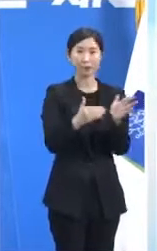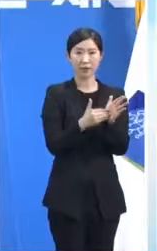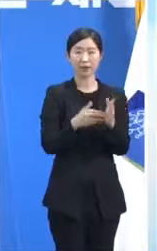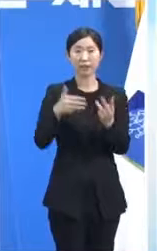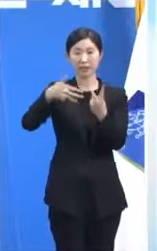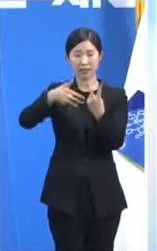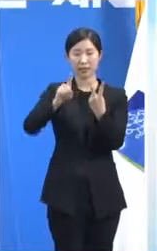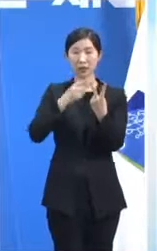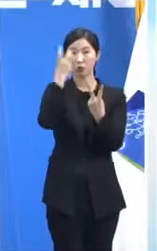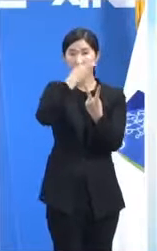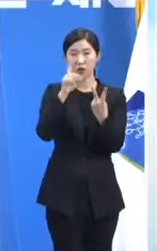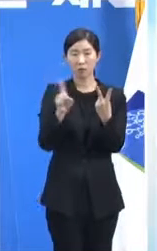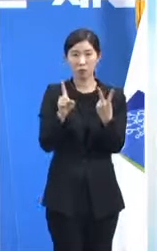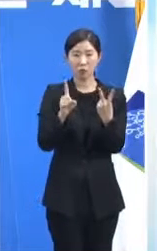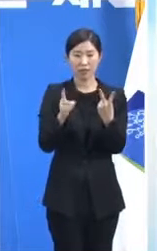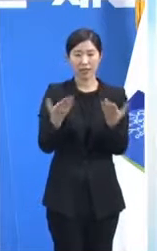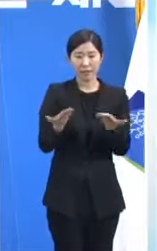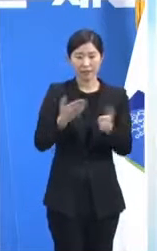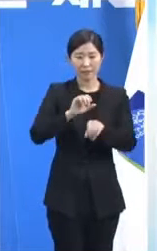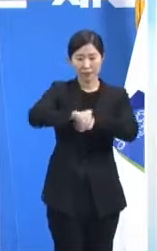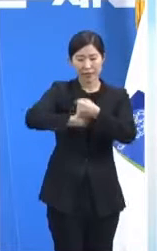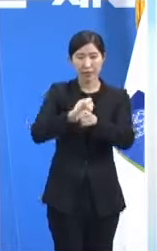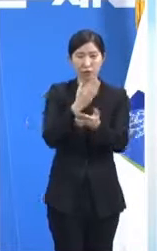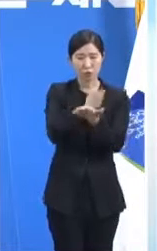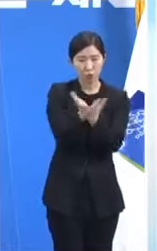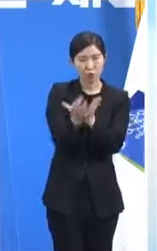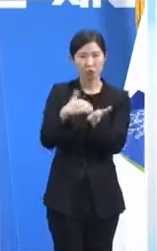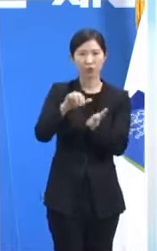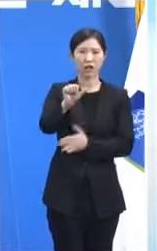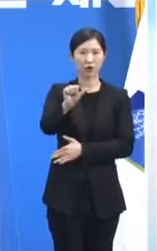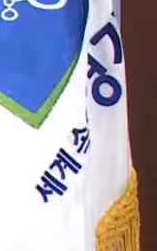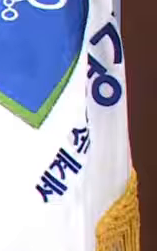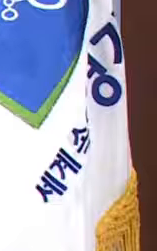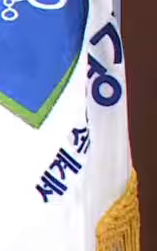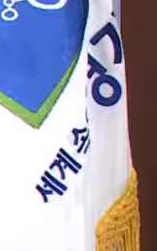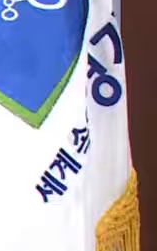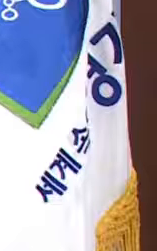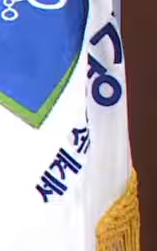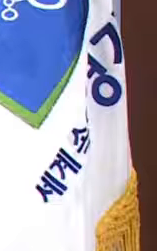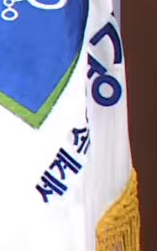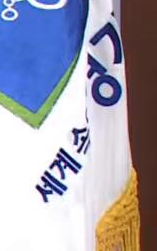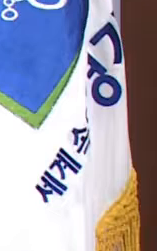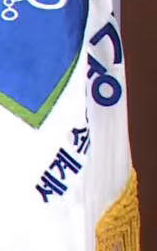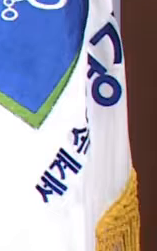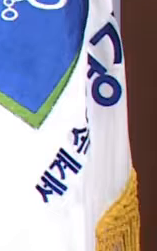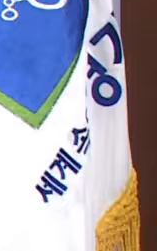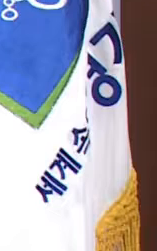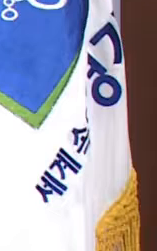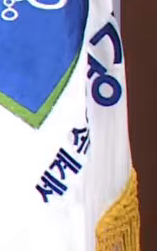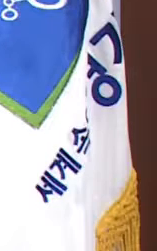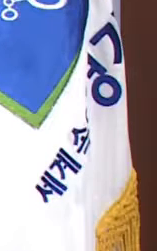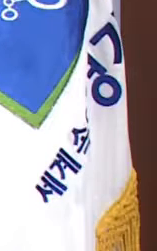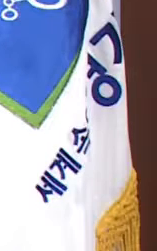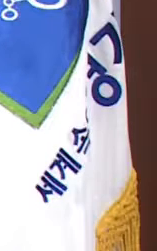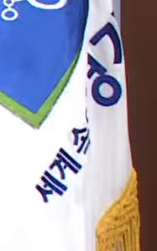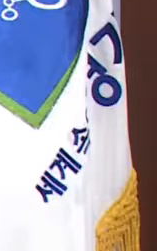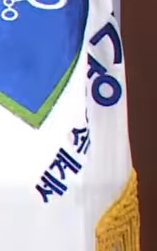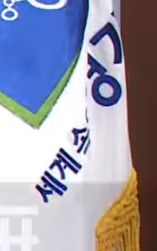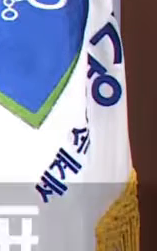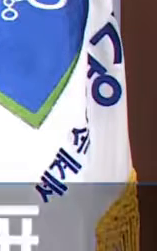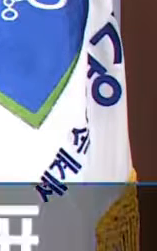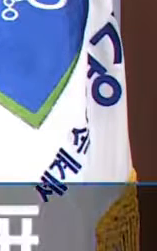전체 프리랜서 업종을 5개로 구분하고 업종별로 7에서 8명씩 심층 면접